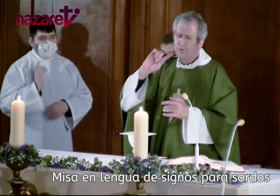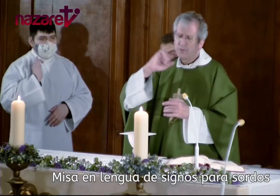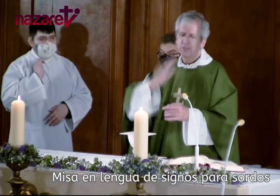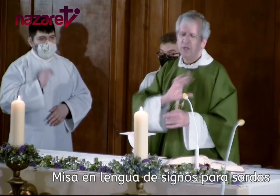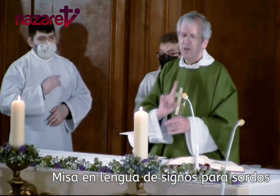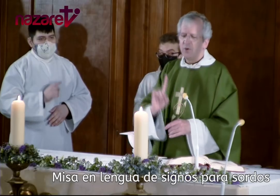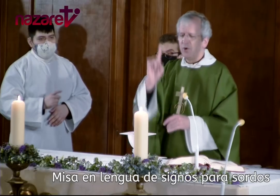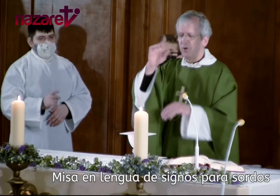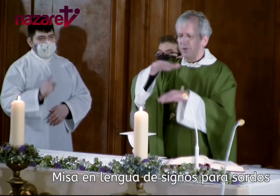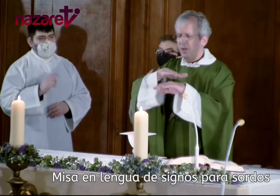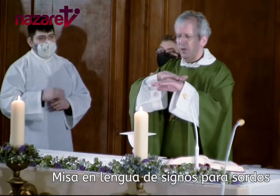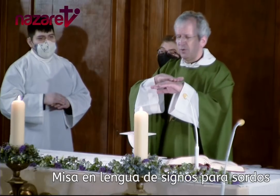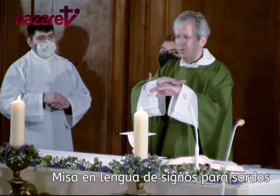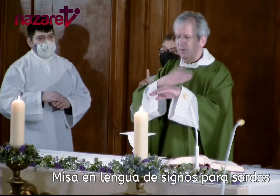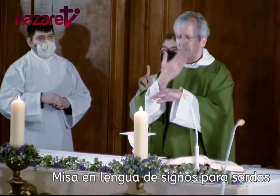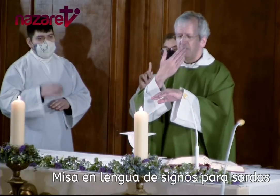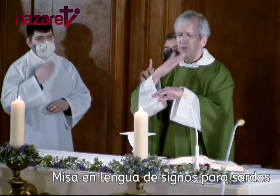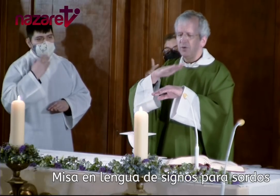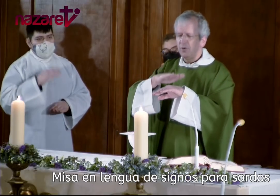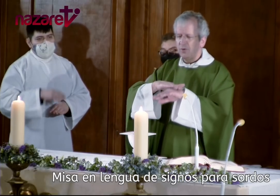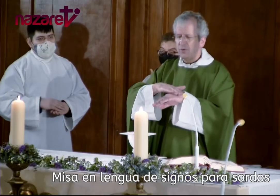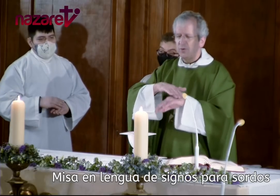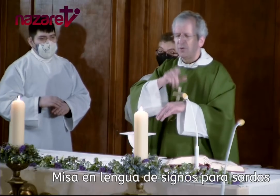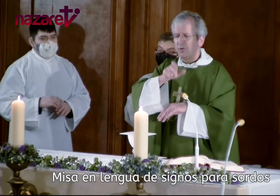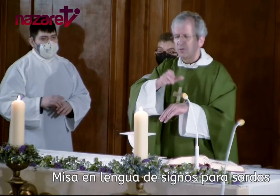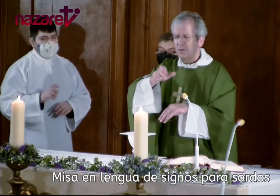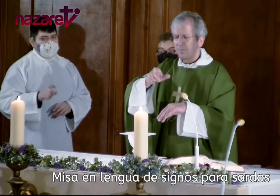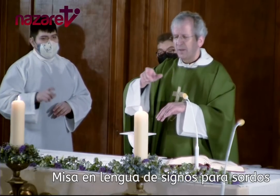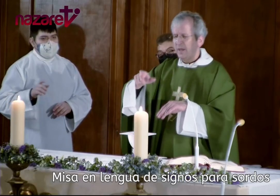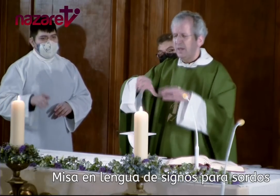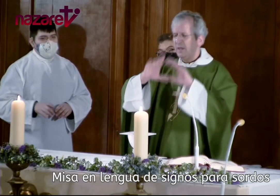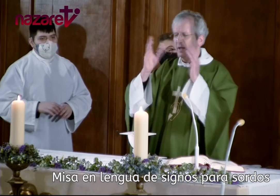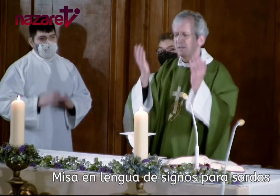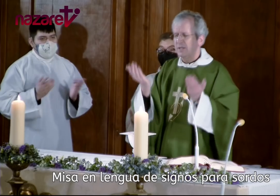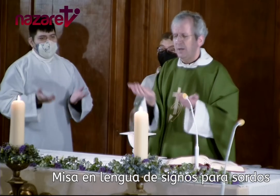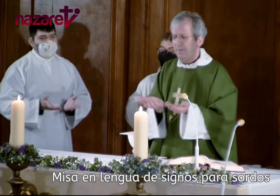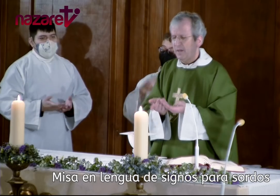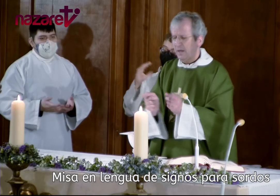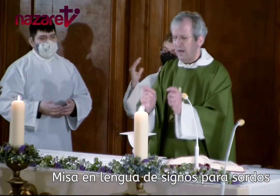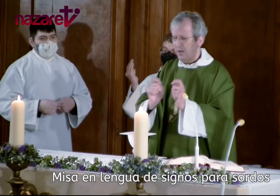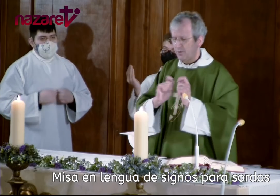nosotros. Cordero de Dios, que quitas el pecado